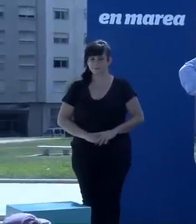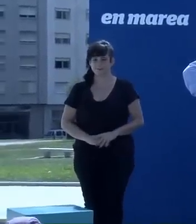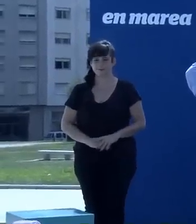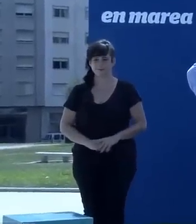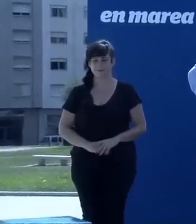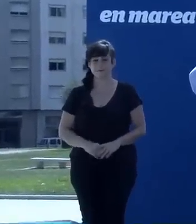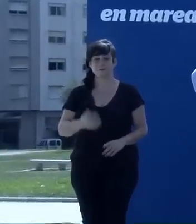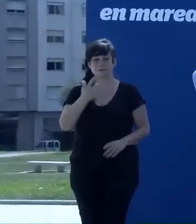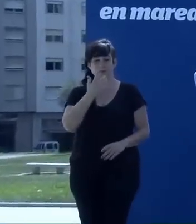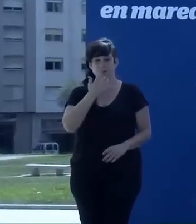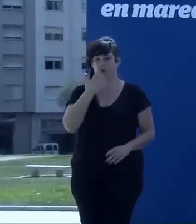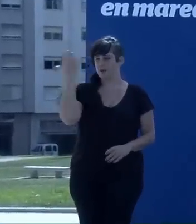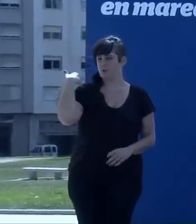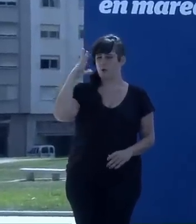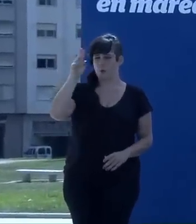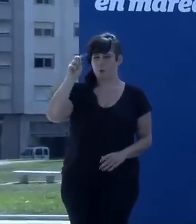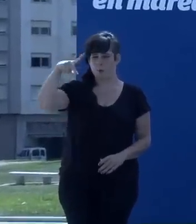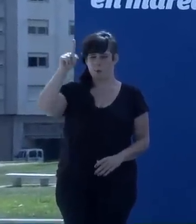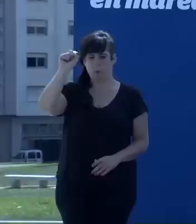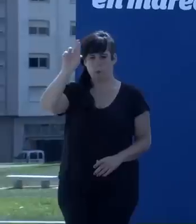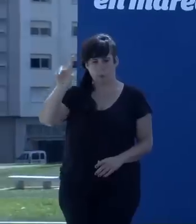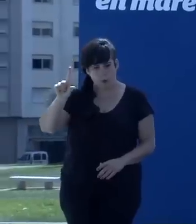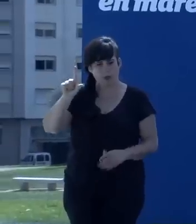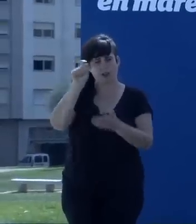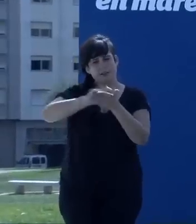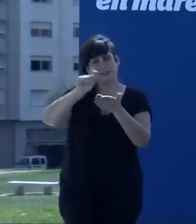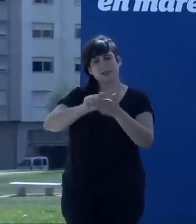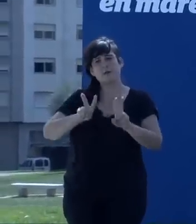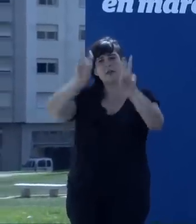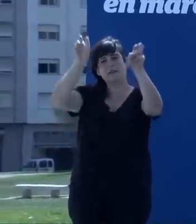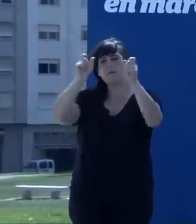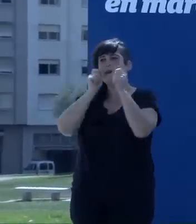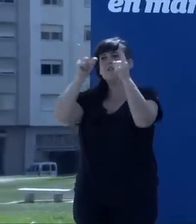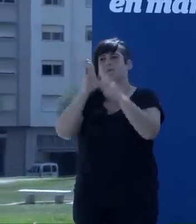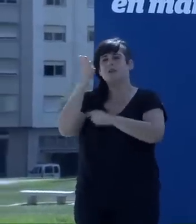Cando Pondal escribiu aquelo de experta do teu sono fogar de Breogán,